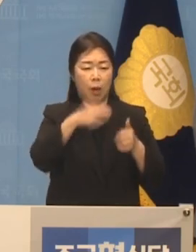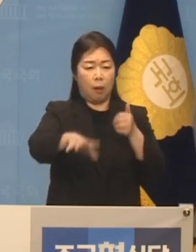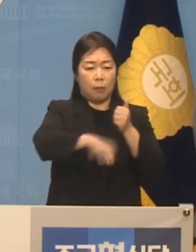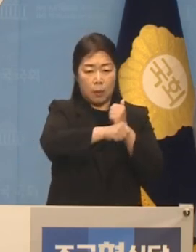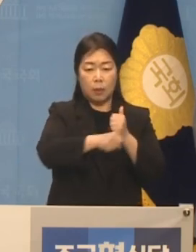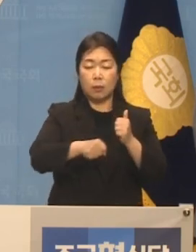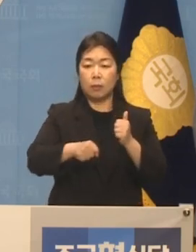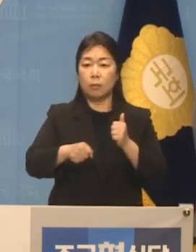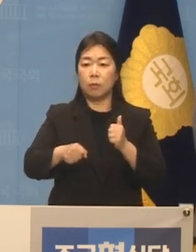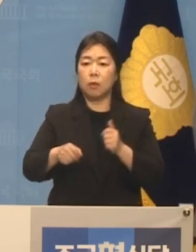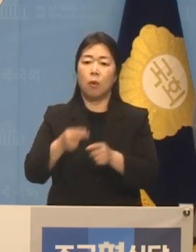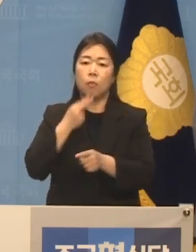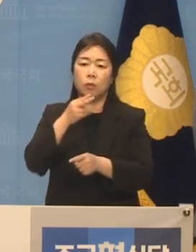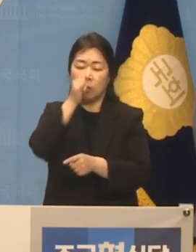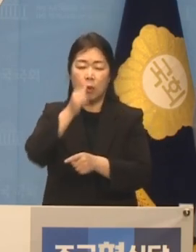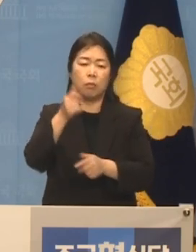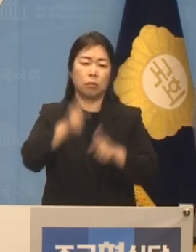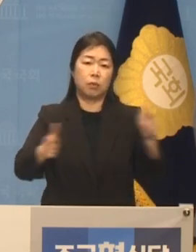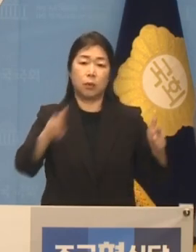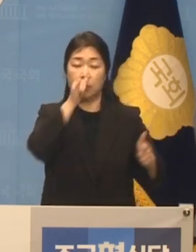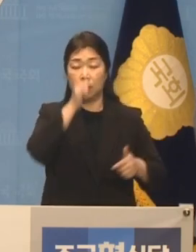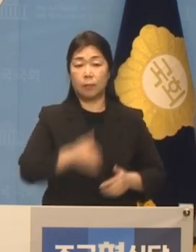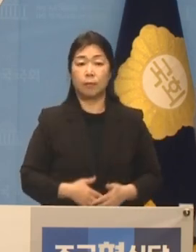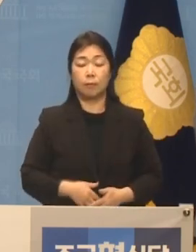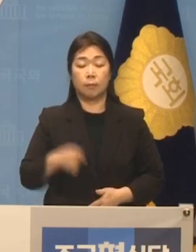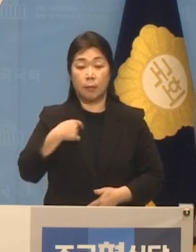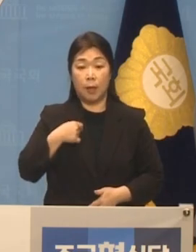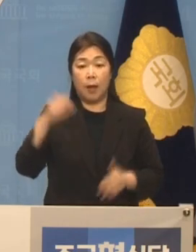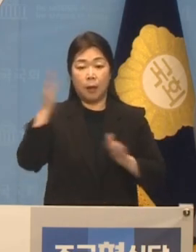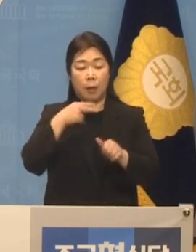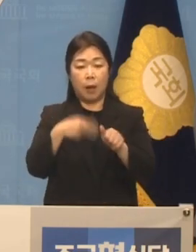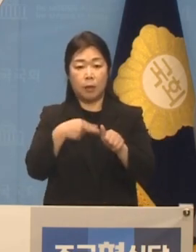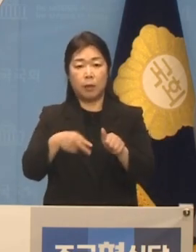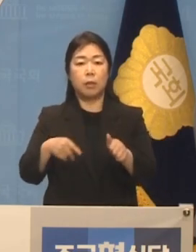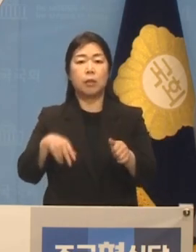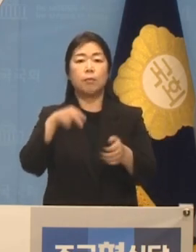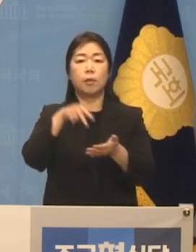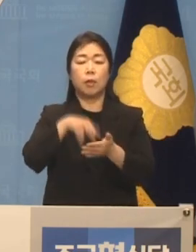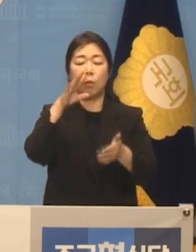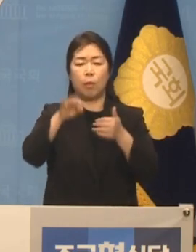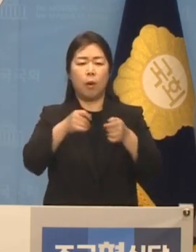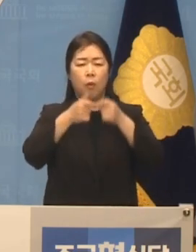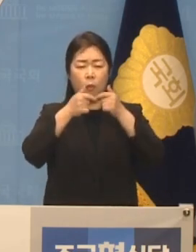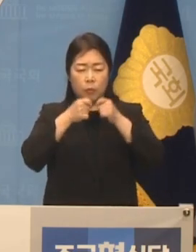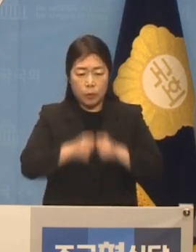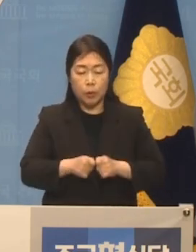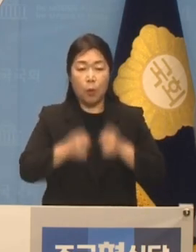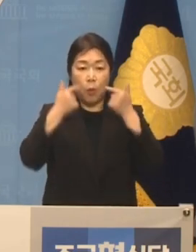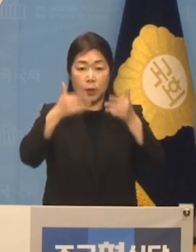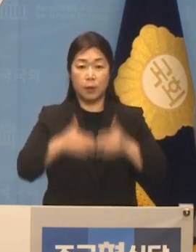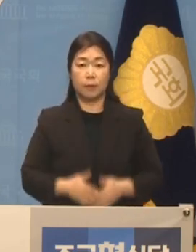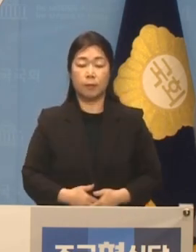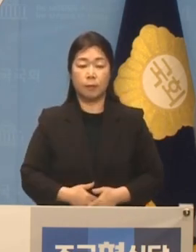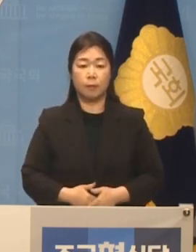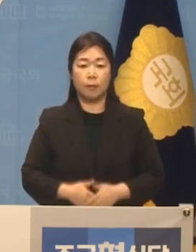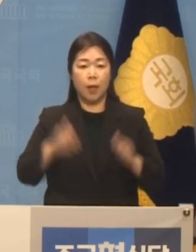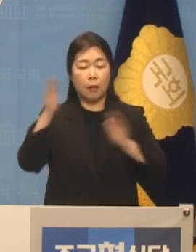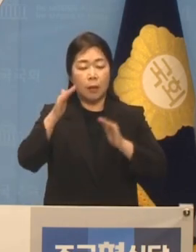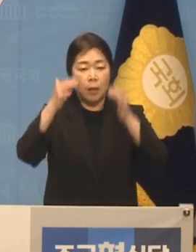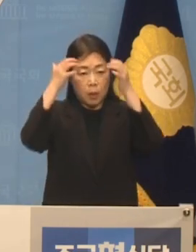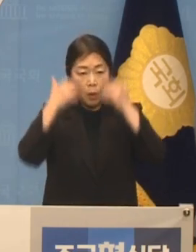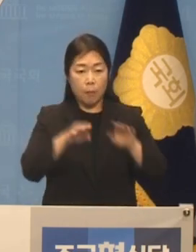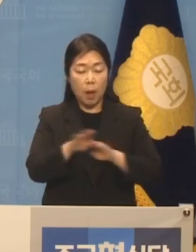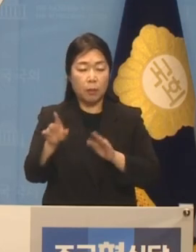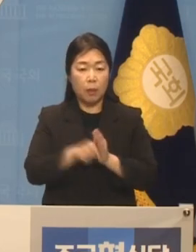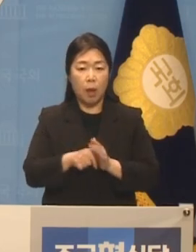들리시는지 모르지만 제가 학생들을 가르치는 입장에서 보면 너무나 구체적입니다. 학생들이 여름방학 때